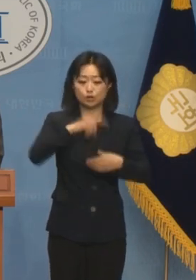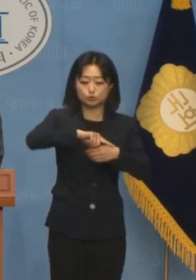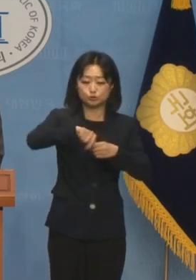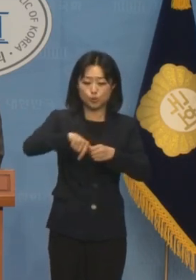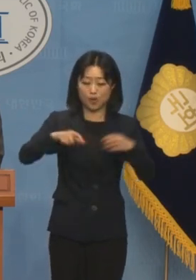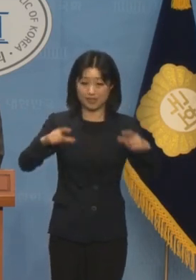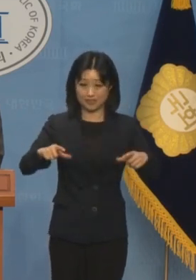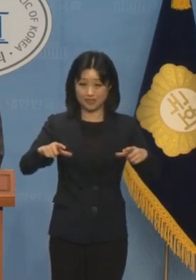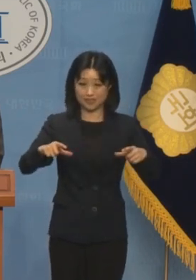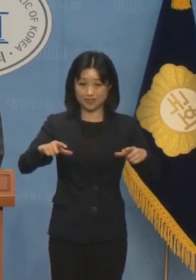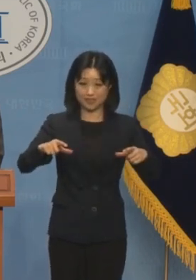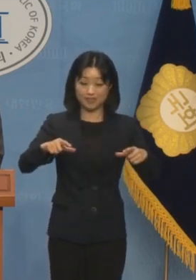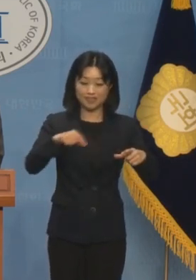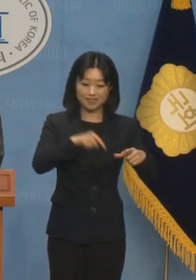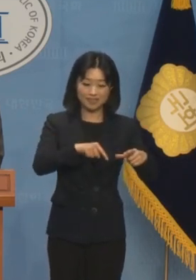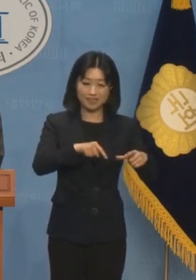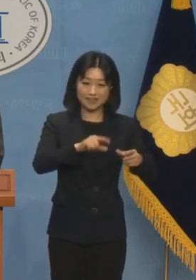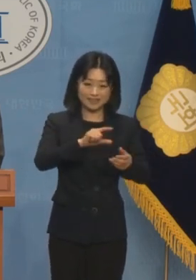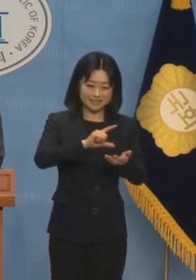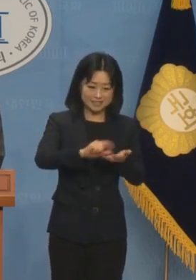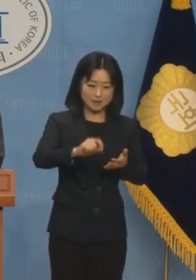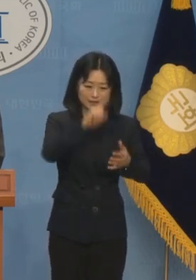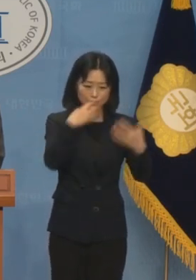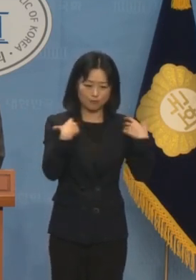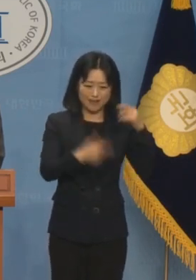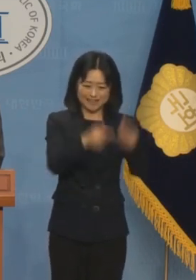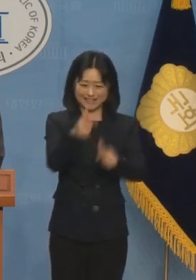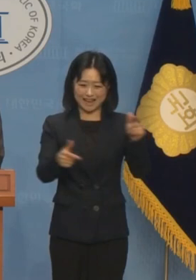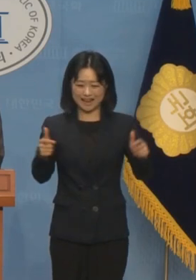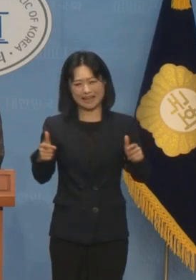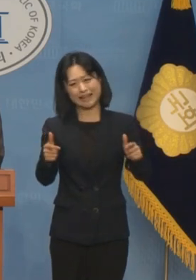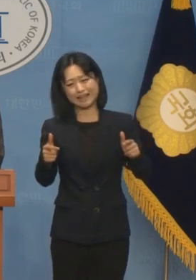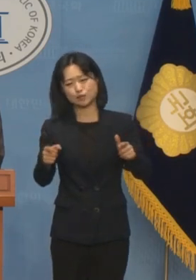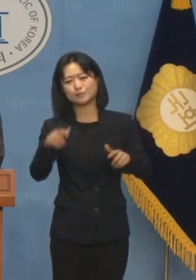한정된 지자체별로 다른 지원 규모도 차별입니다.